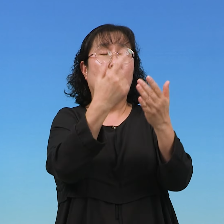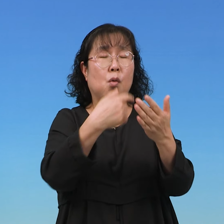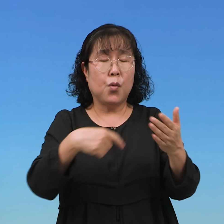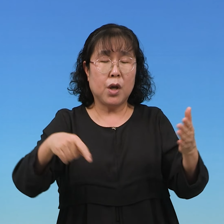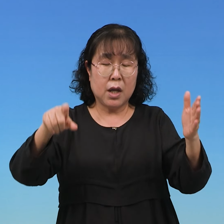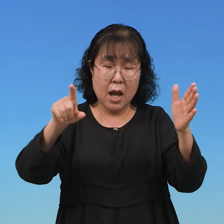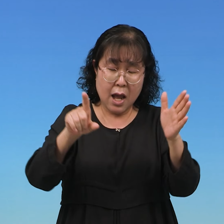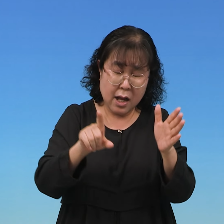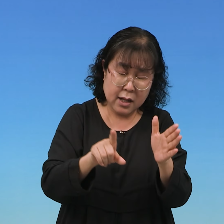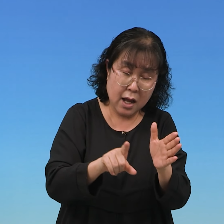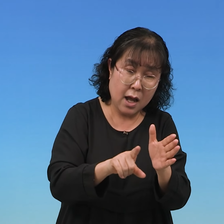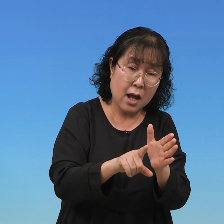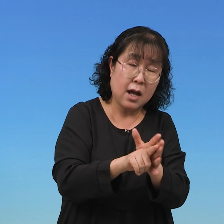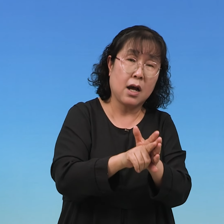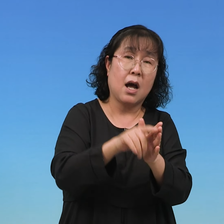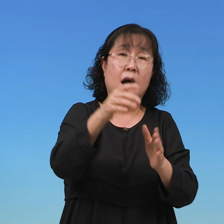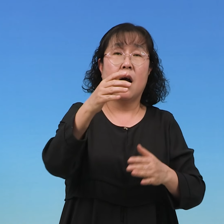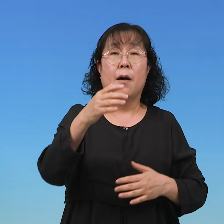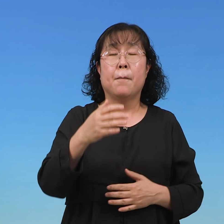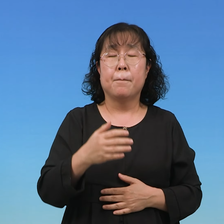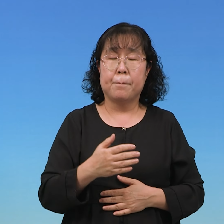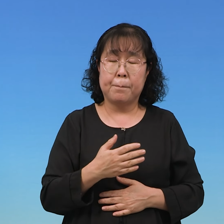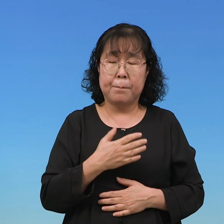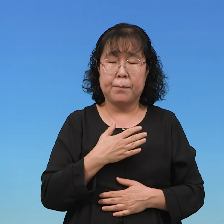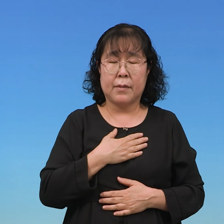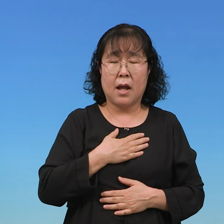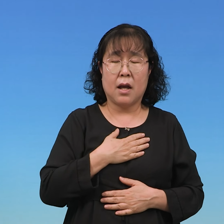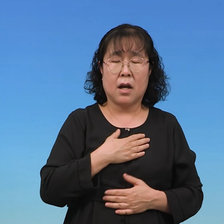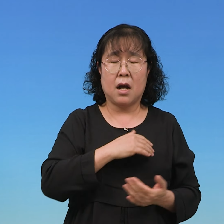내가 죽었노라.